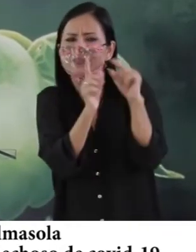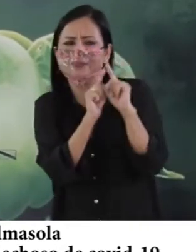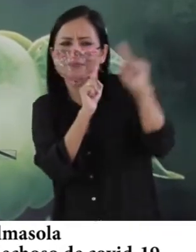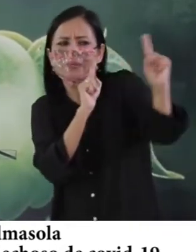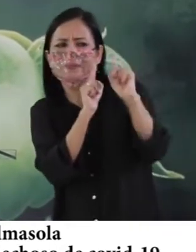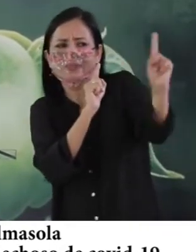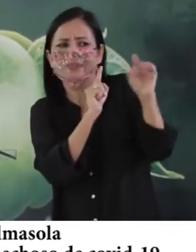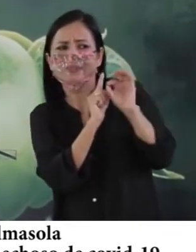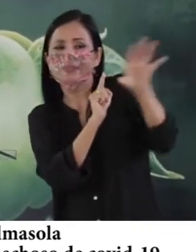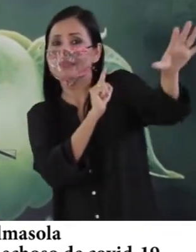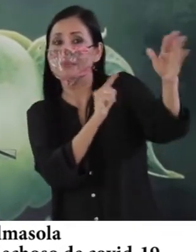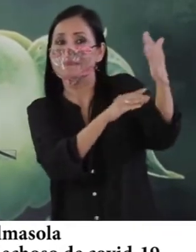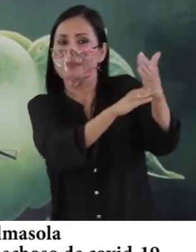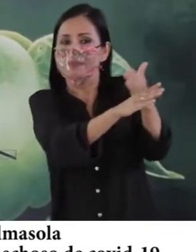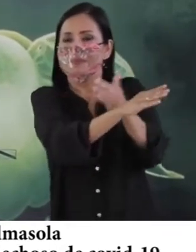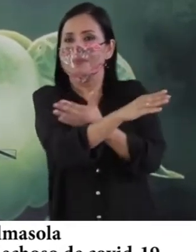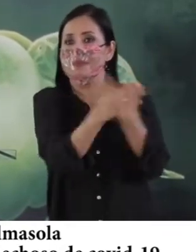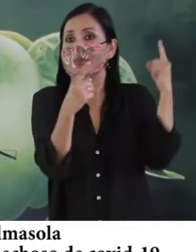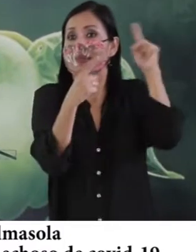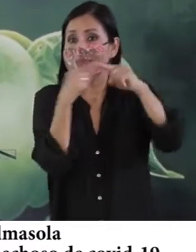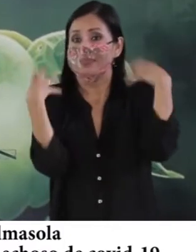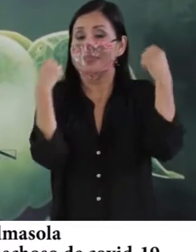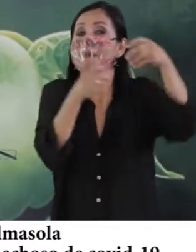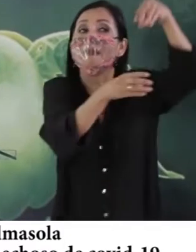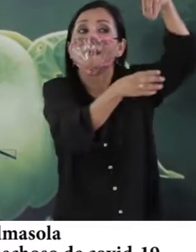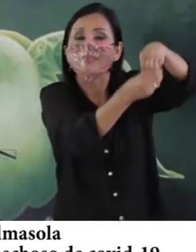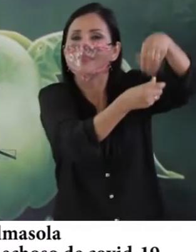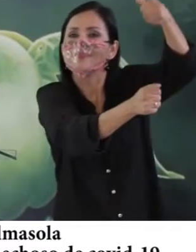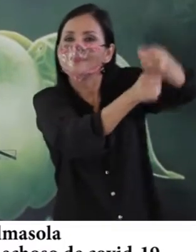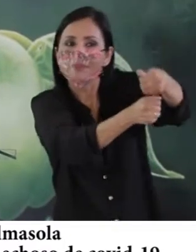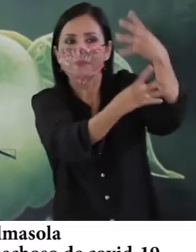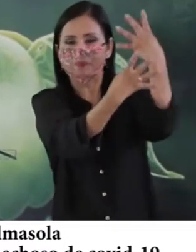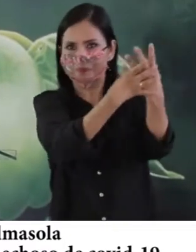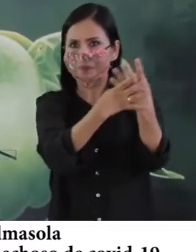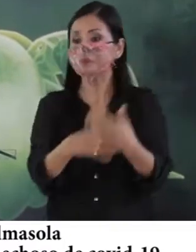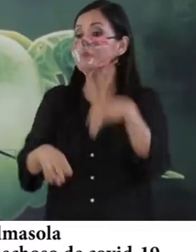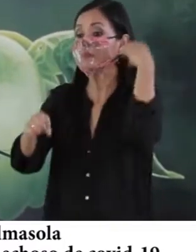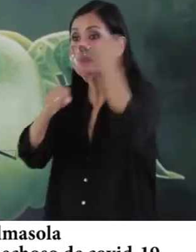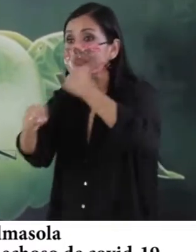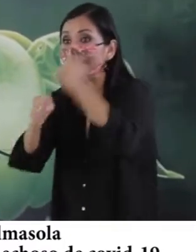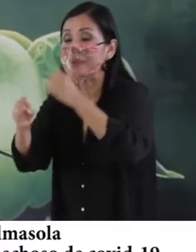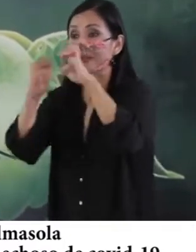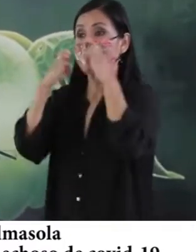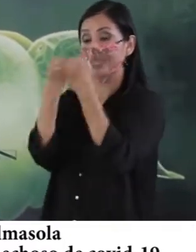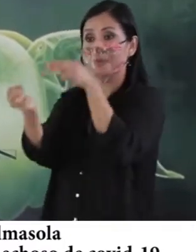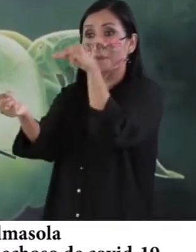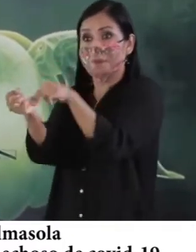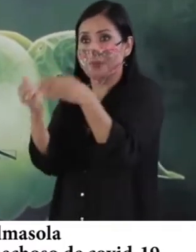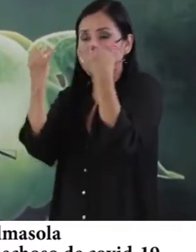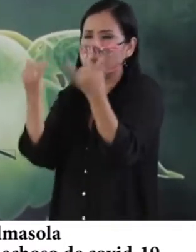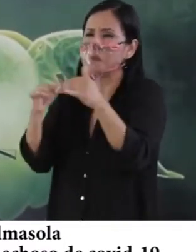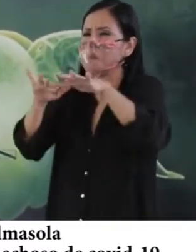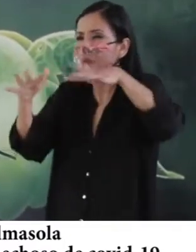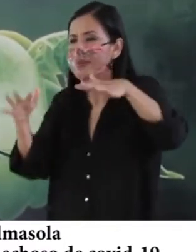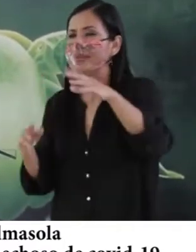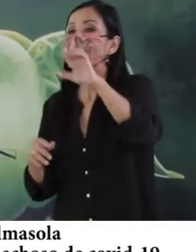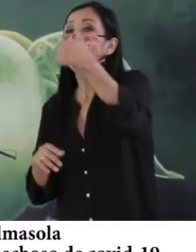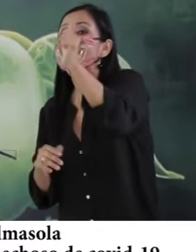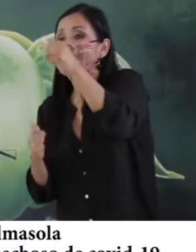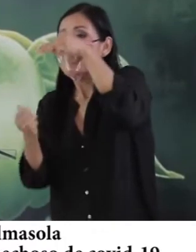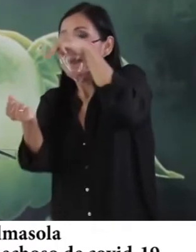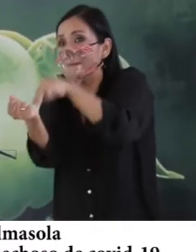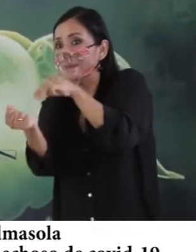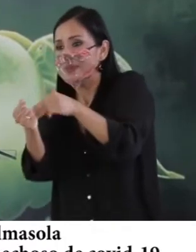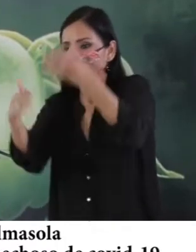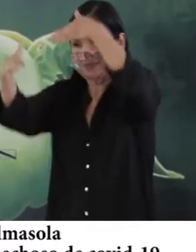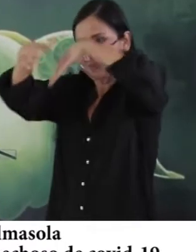aislamiento, en sus centros de recuperación que tiene actualmente Palmasola. El trabajo que han realizado nuestras brigadas hoy, alrededor de 10 médicos han